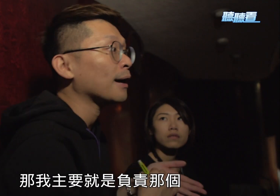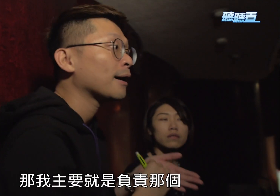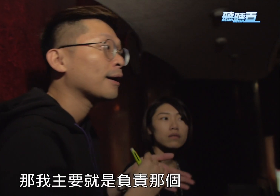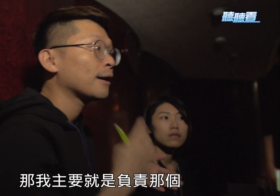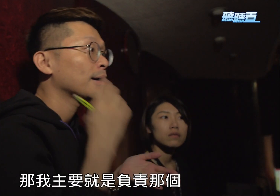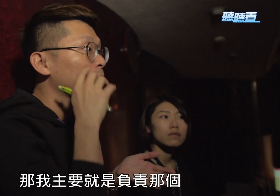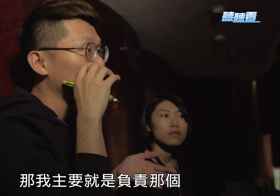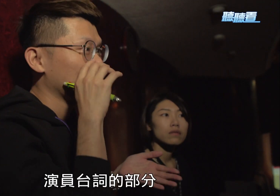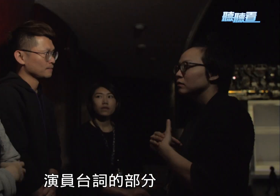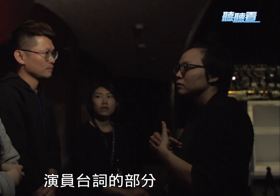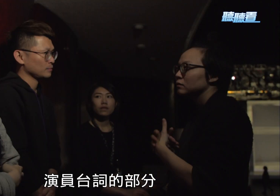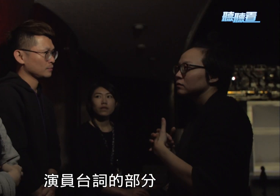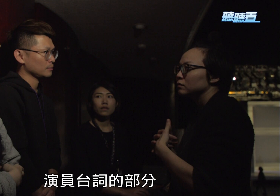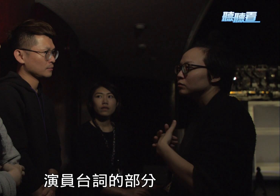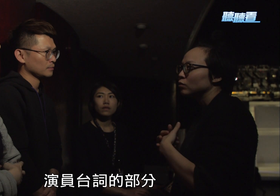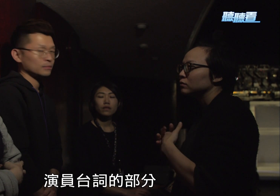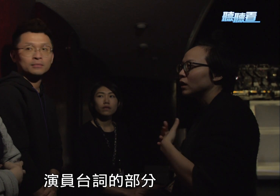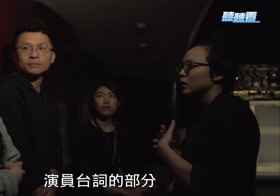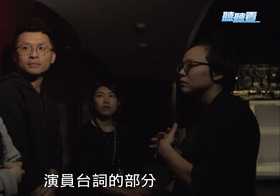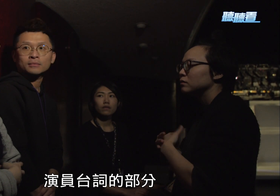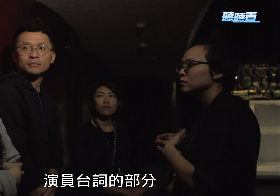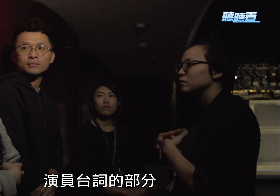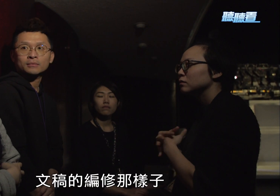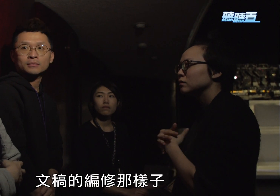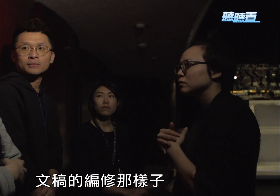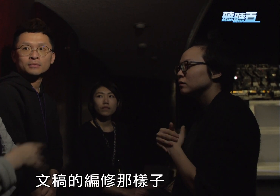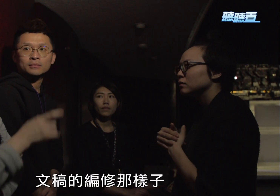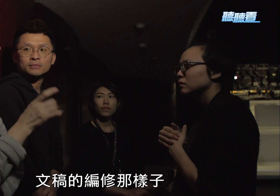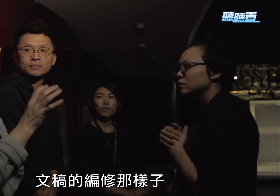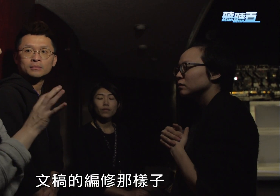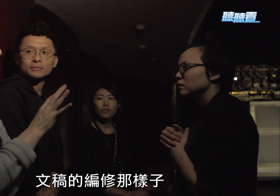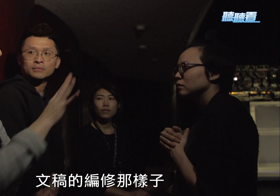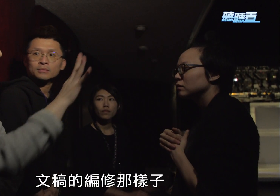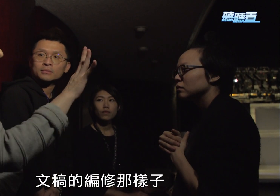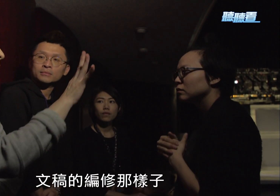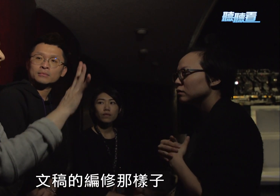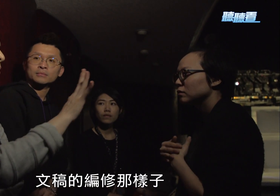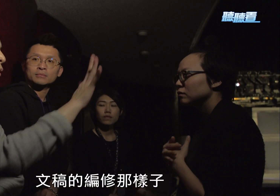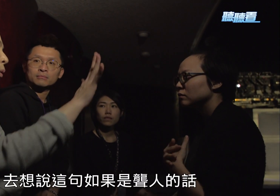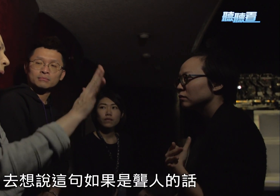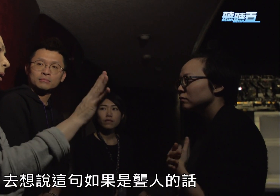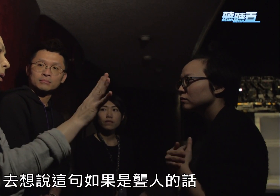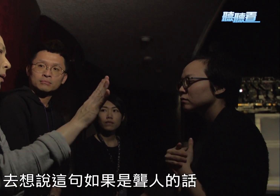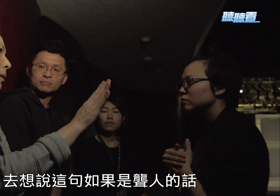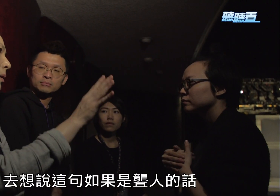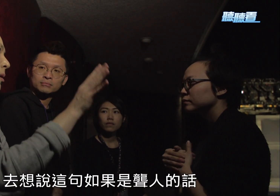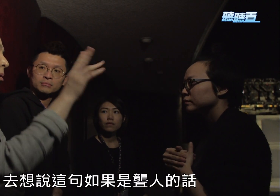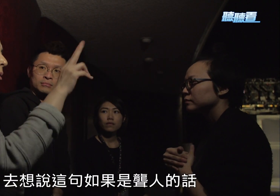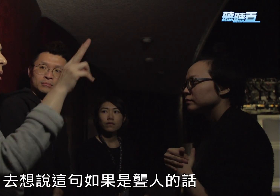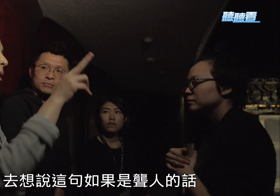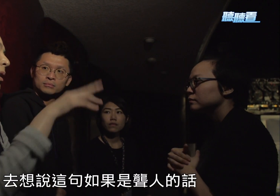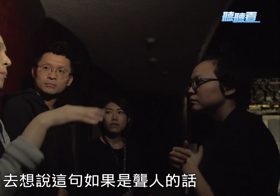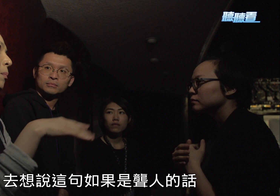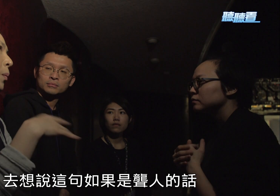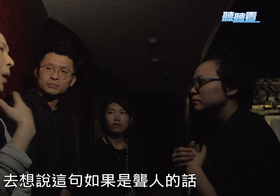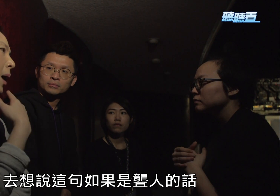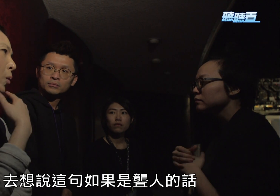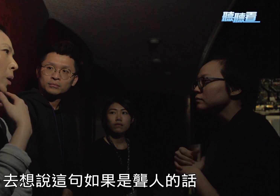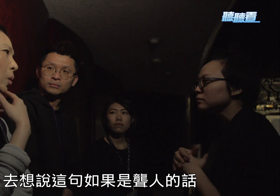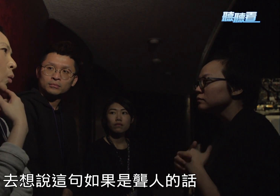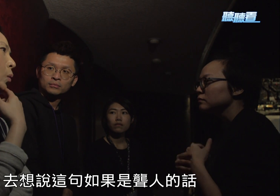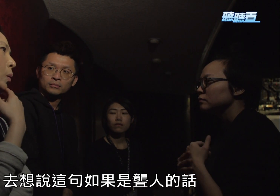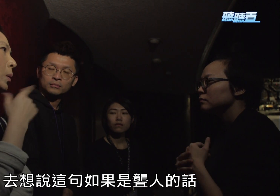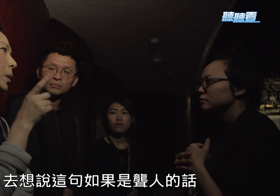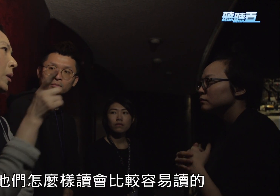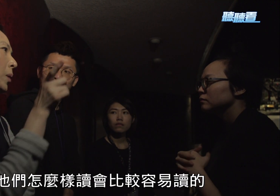负责那个演员台词的部分的文稿的编修，那样子去想说这一句如果是聋